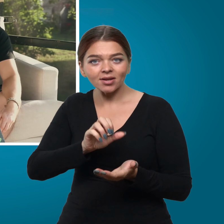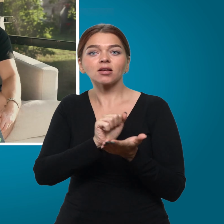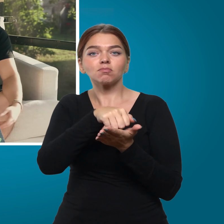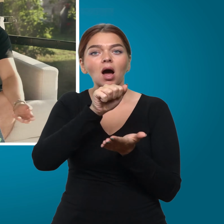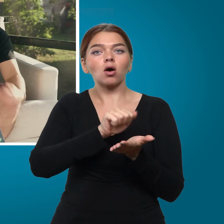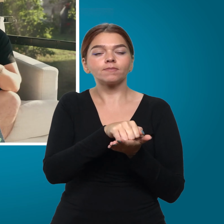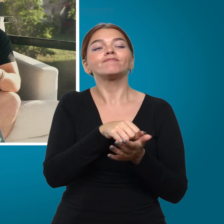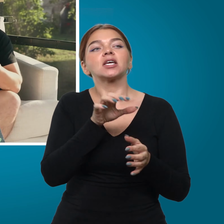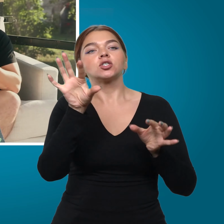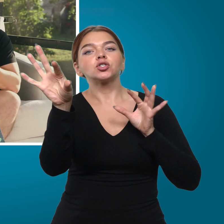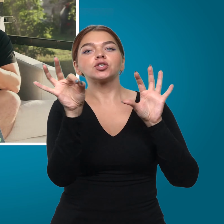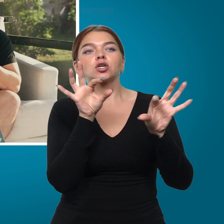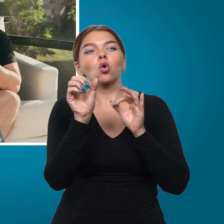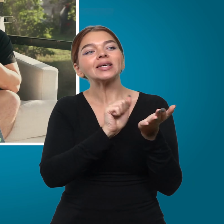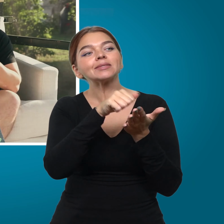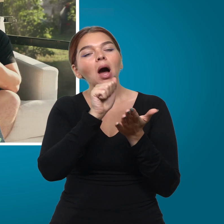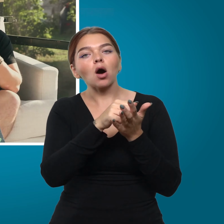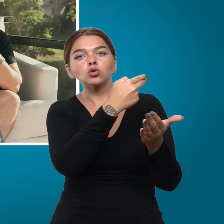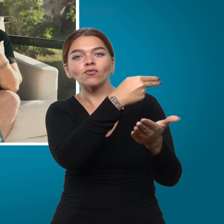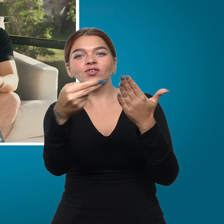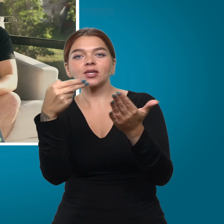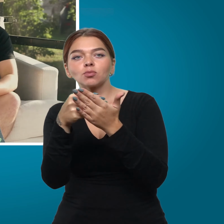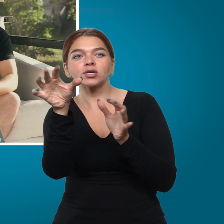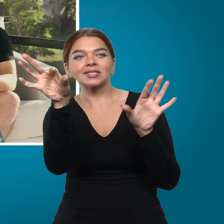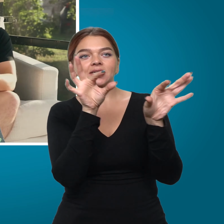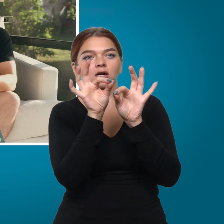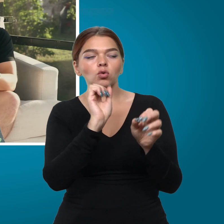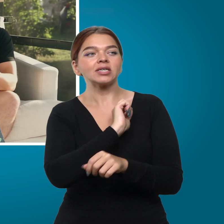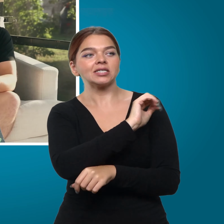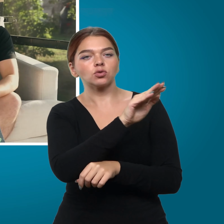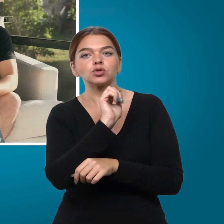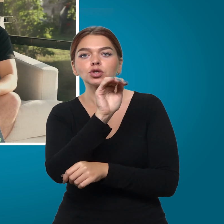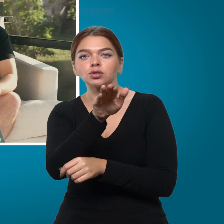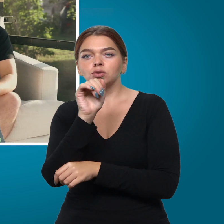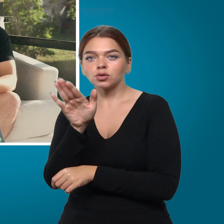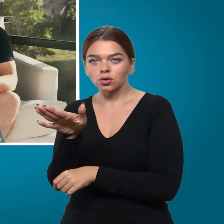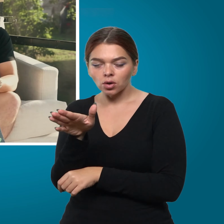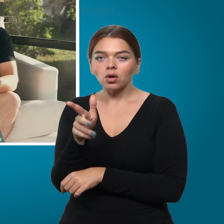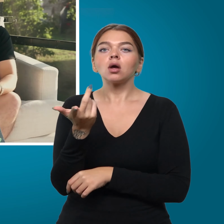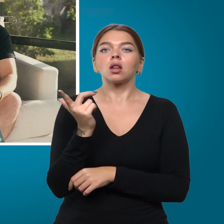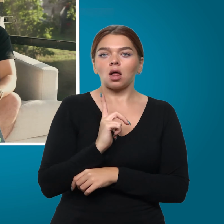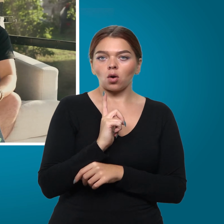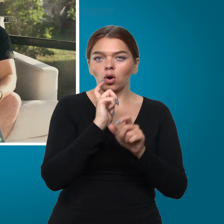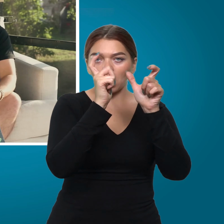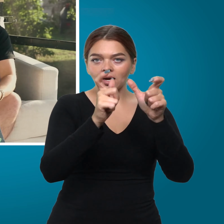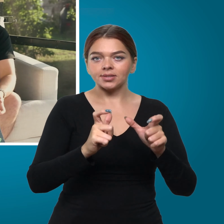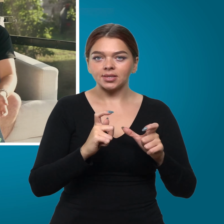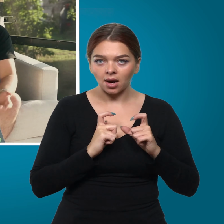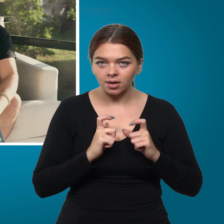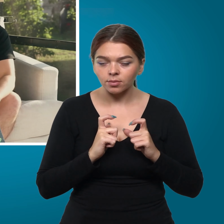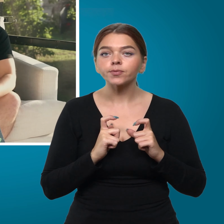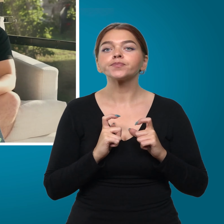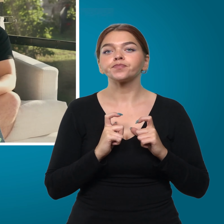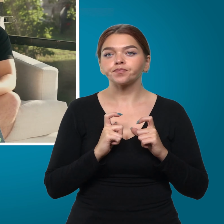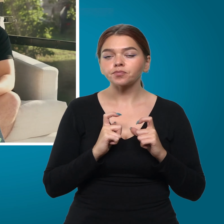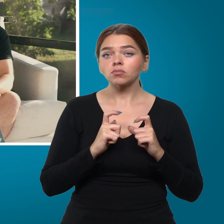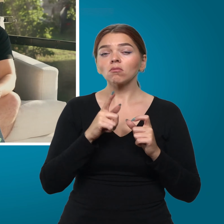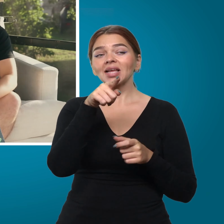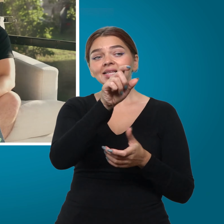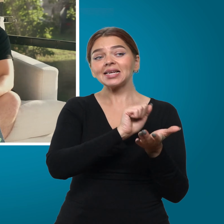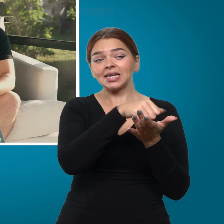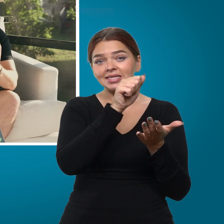knygų, bet ne man spręsti, ar mano galiausiai tas kūrinys yra pakankamai geras, ar jis yra vertas išleidimo, tai aš tiesiog